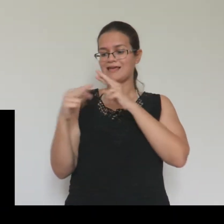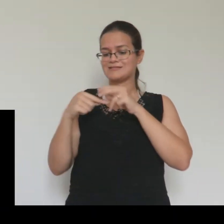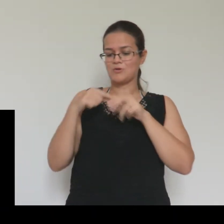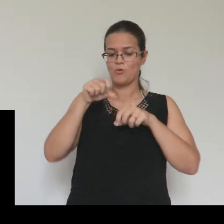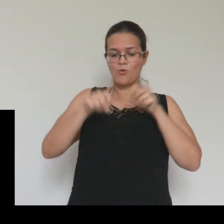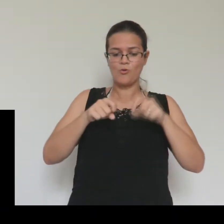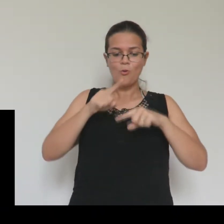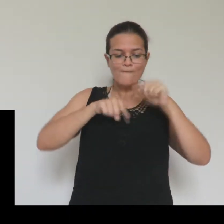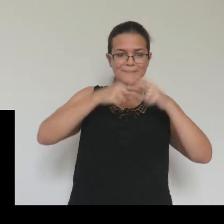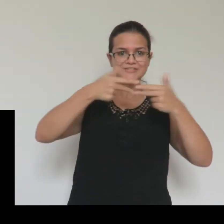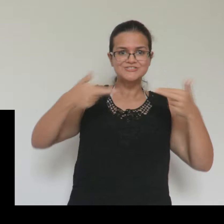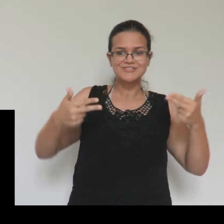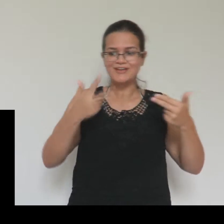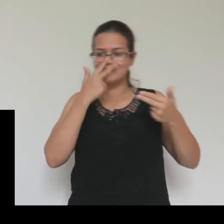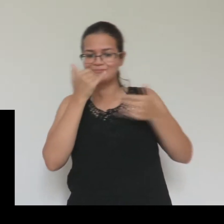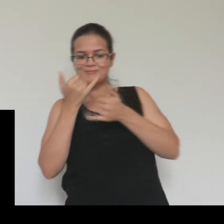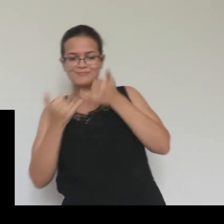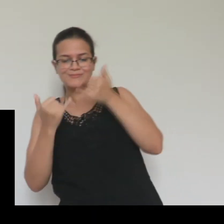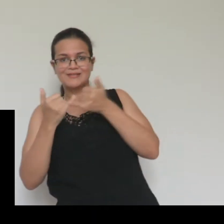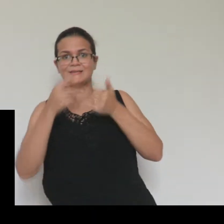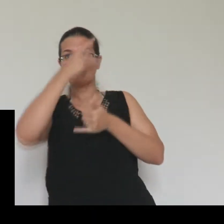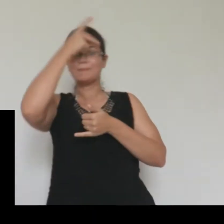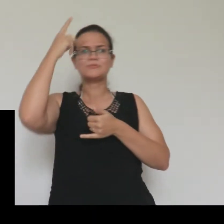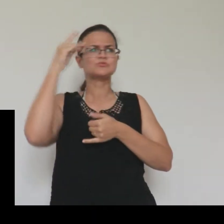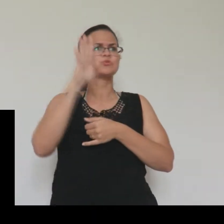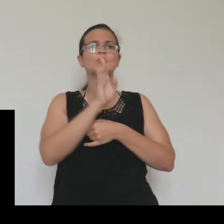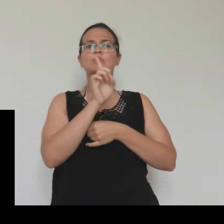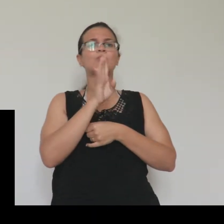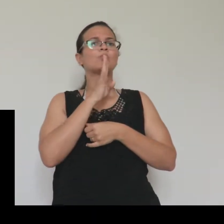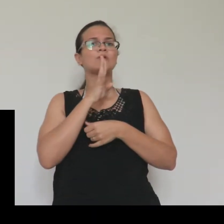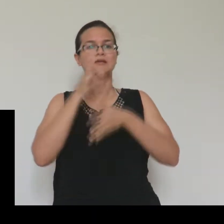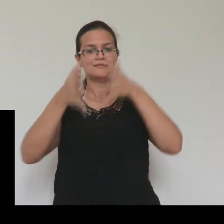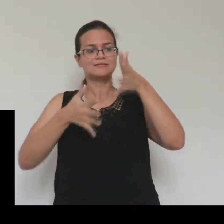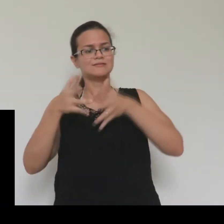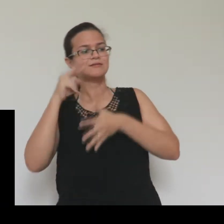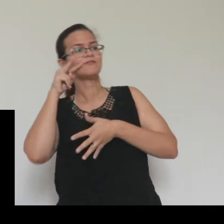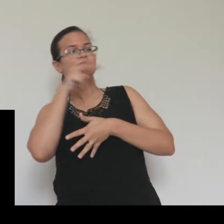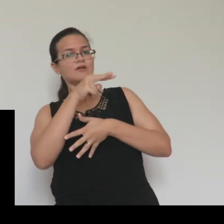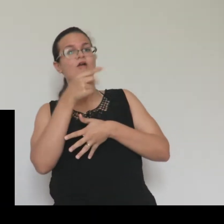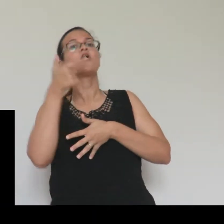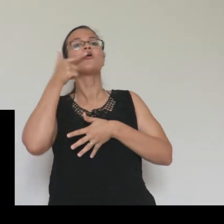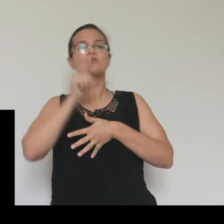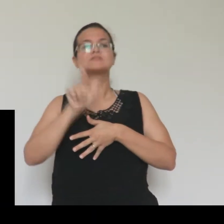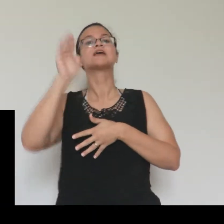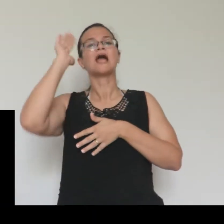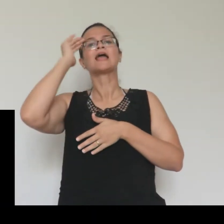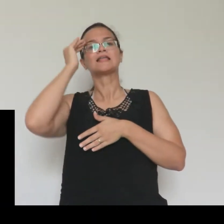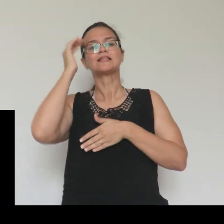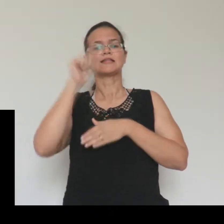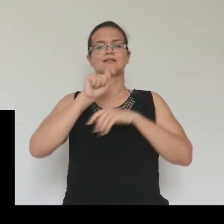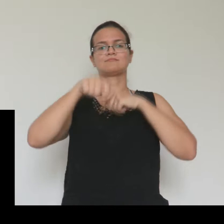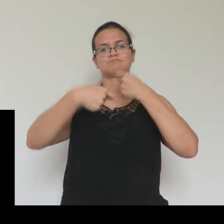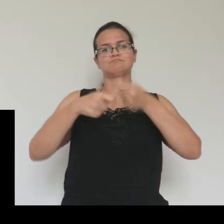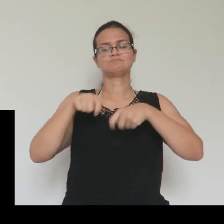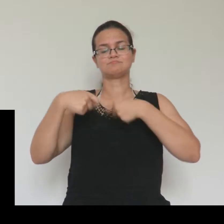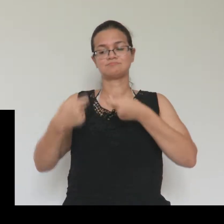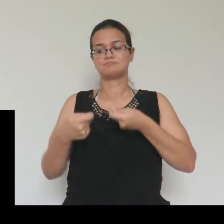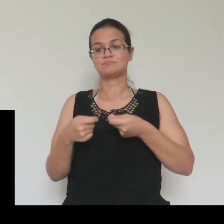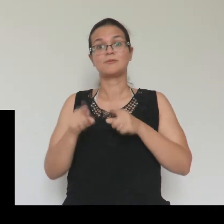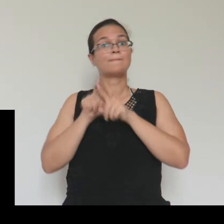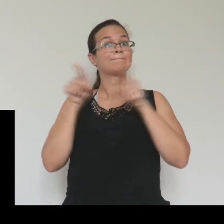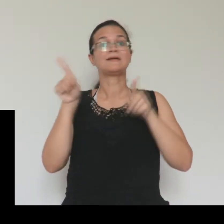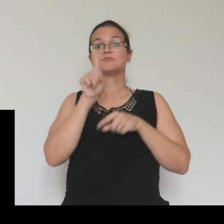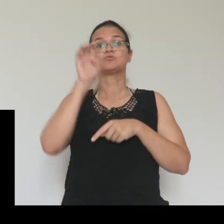descreve o objeto. Então, qualquer pessoa leiga ela consegue saber que aquilo ali descreve aquele sinal. Porém, ela não é